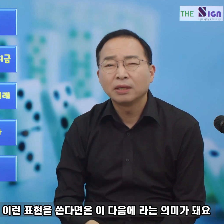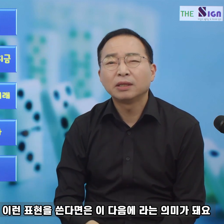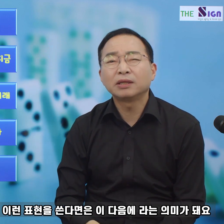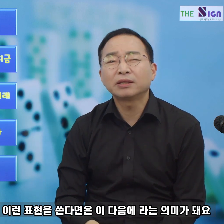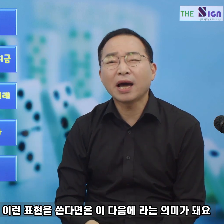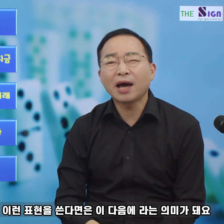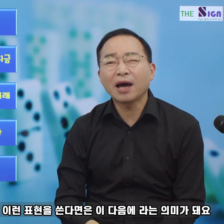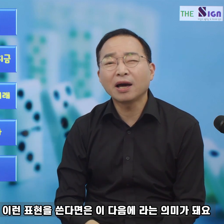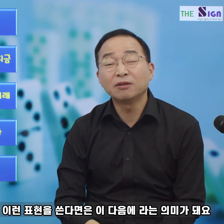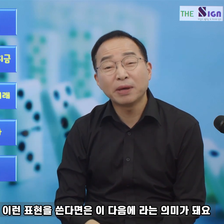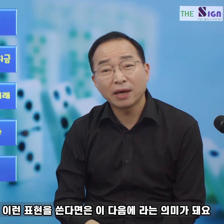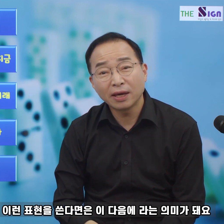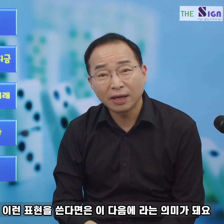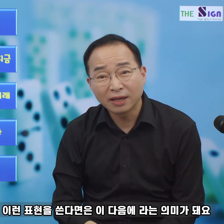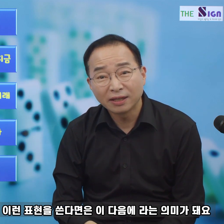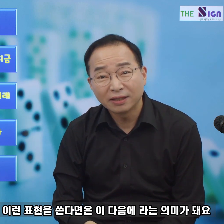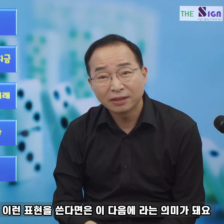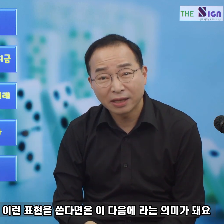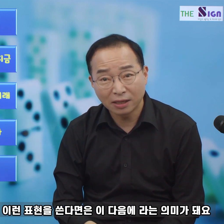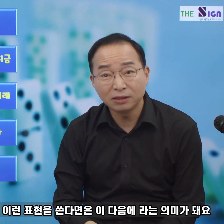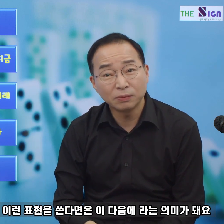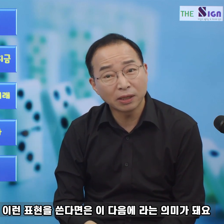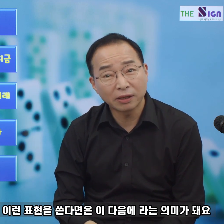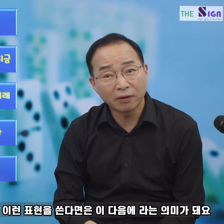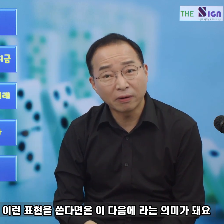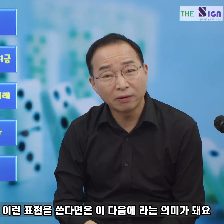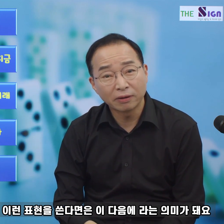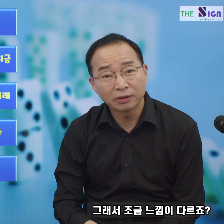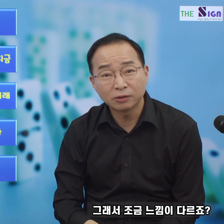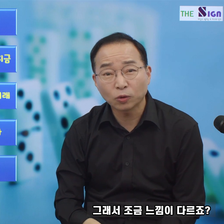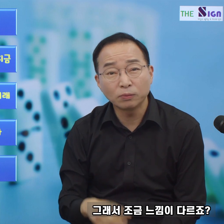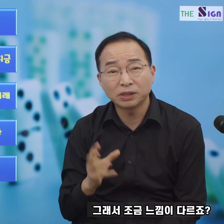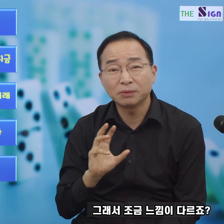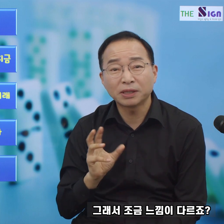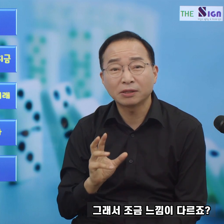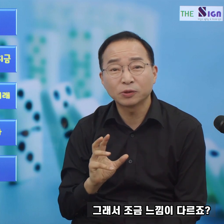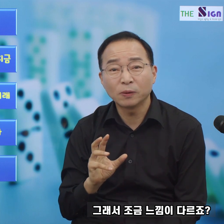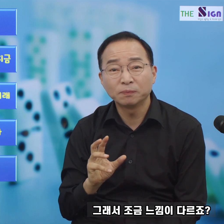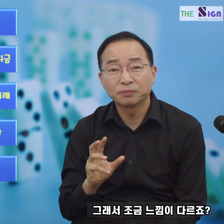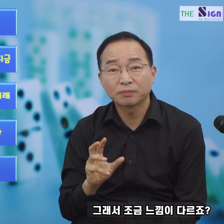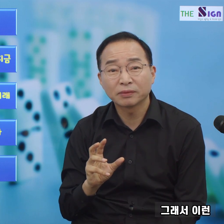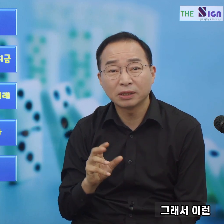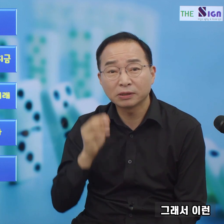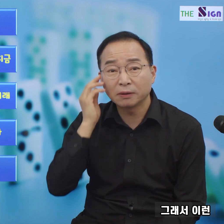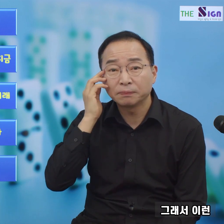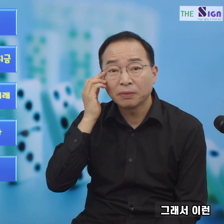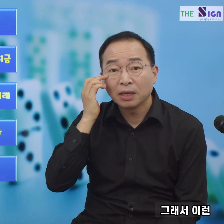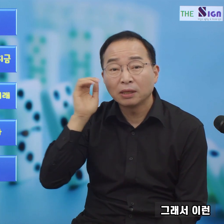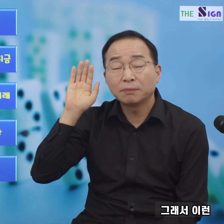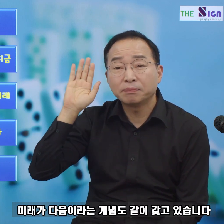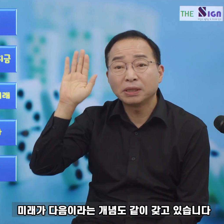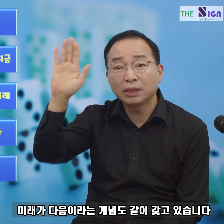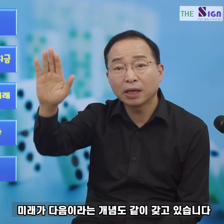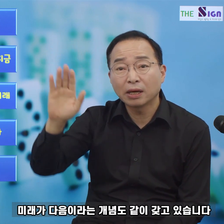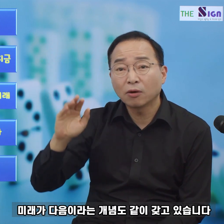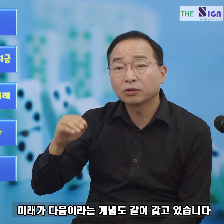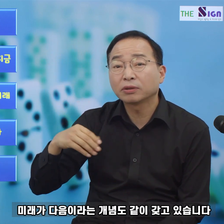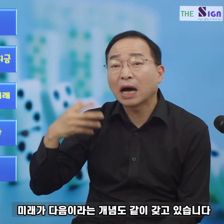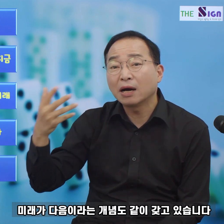이 다음에 라는 의미가 돼요. 그래서 조금 느낌이 다르죠. 그래서 이런 미래가 어떤